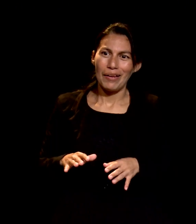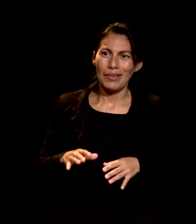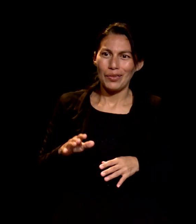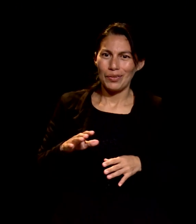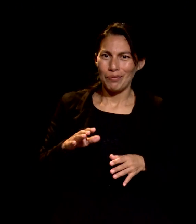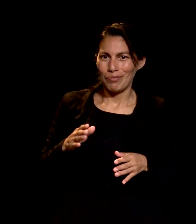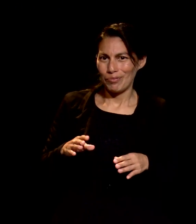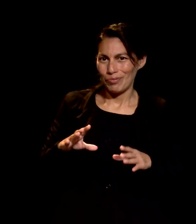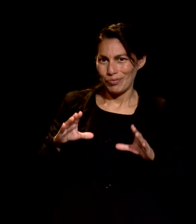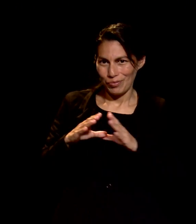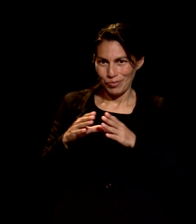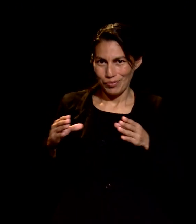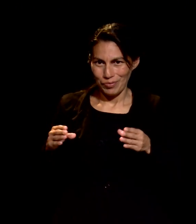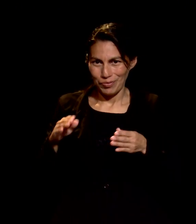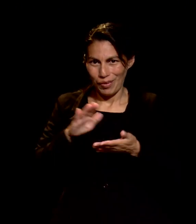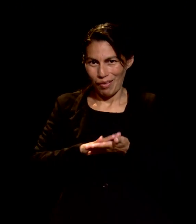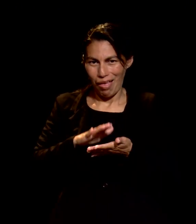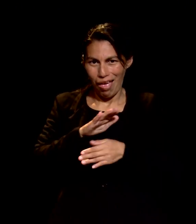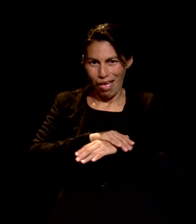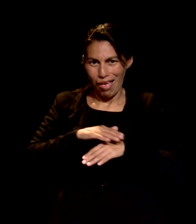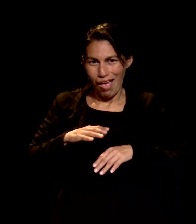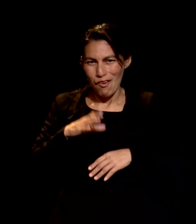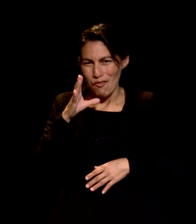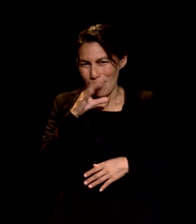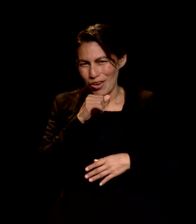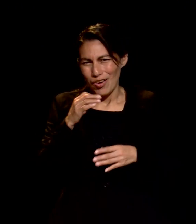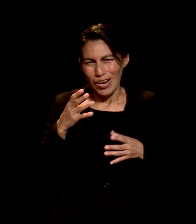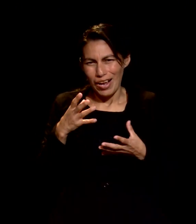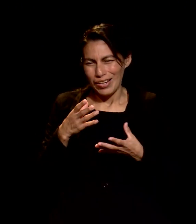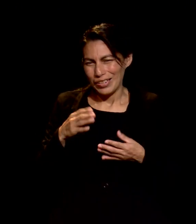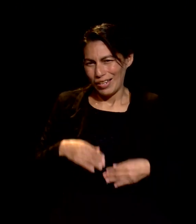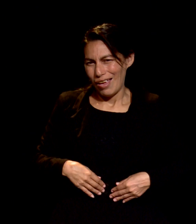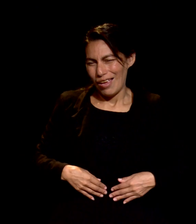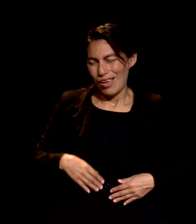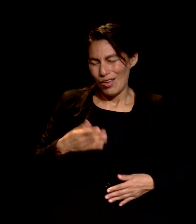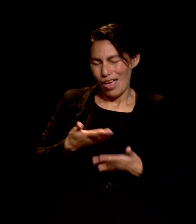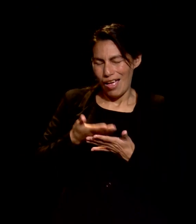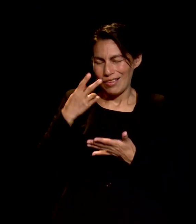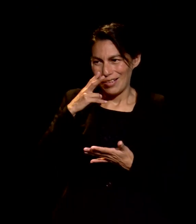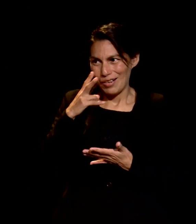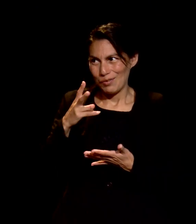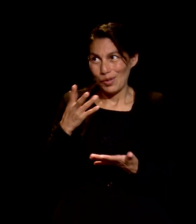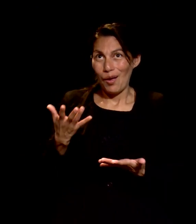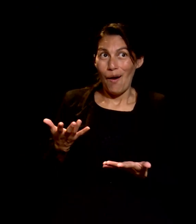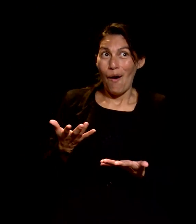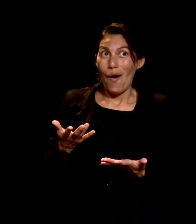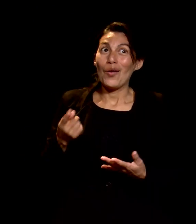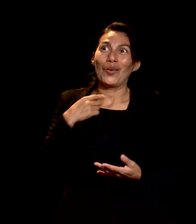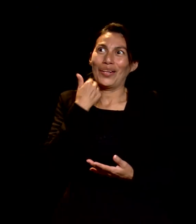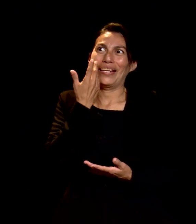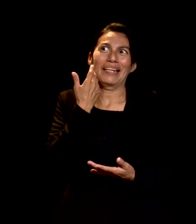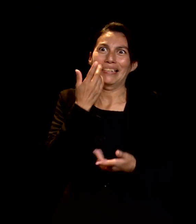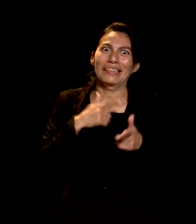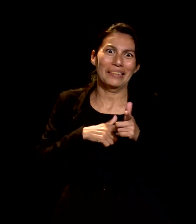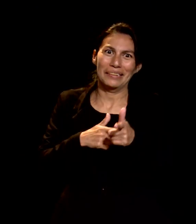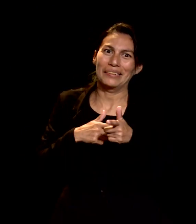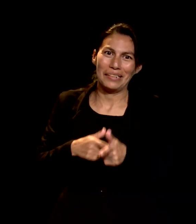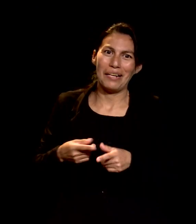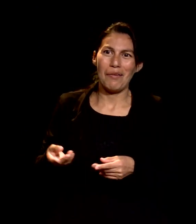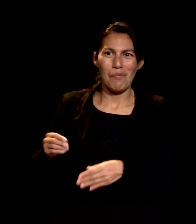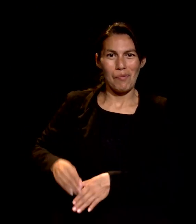era la que aquella vez no pues yo quería que me siguieran poniendo